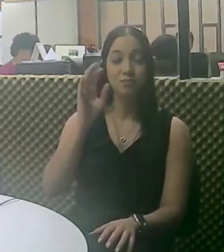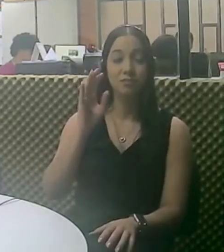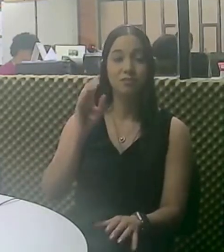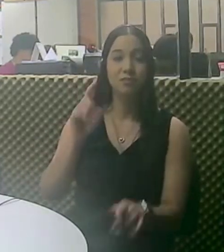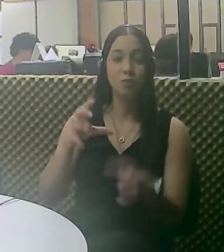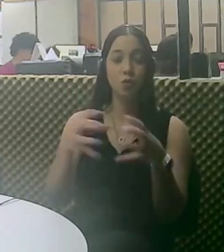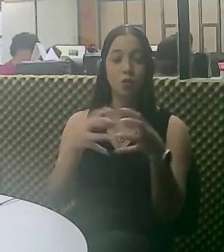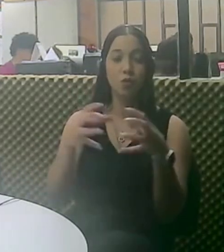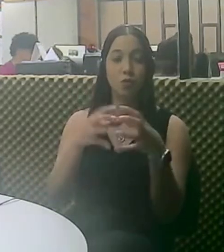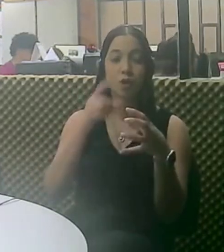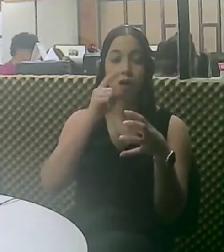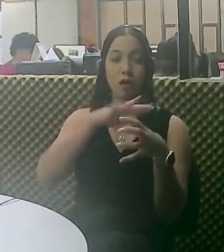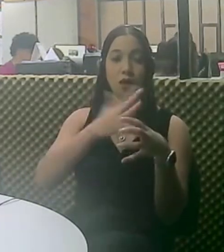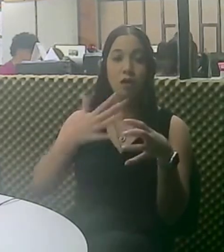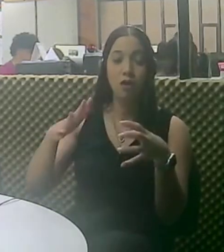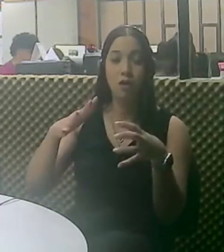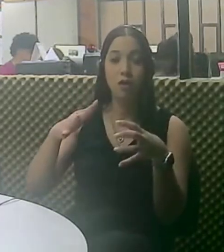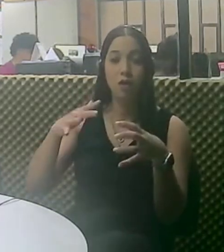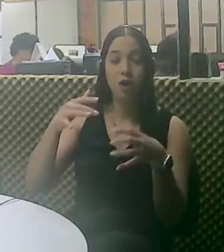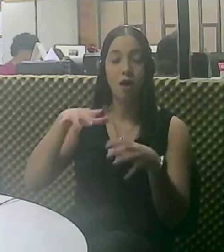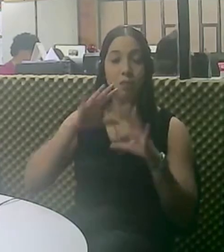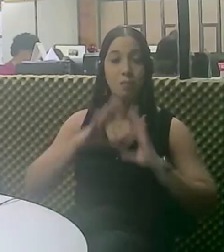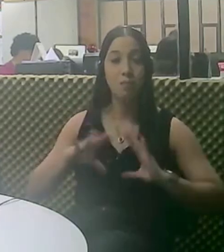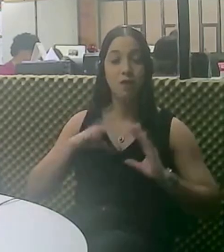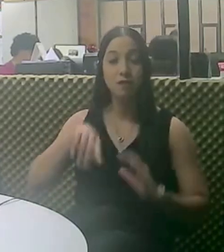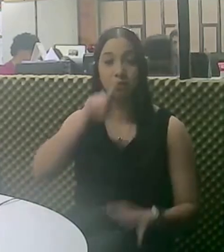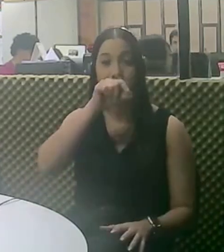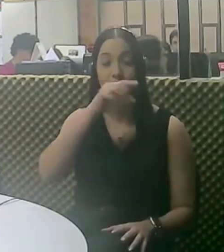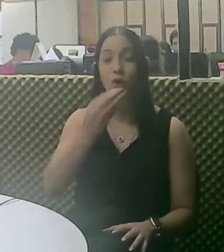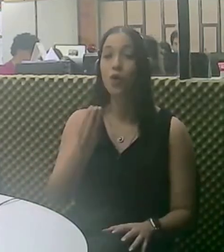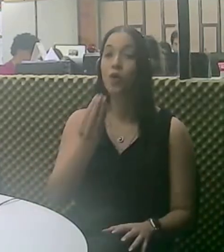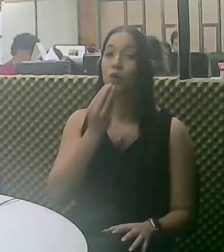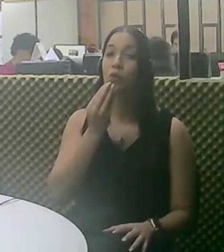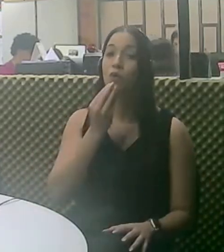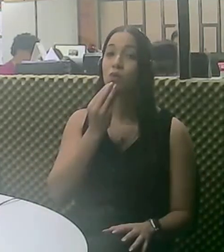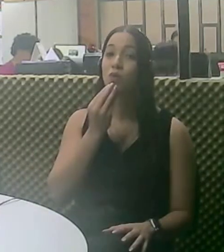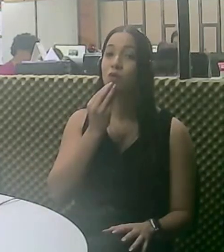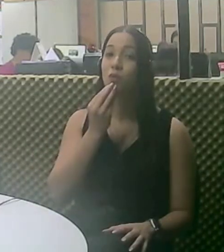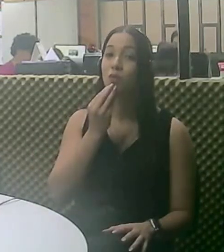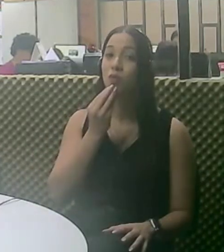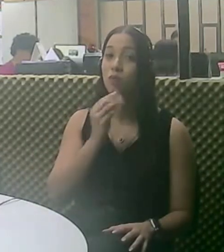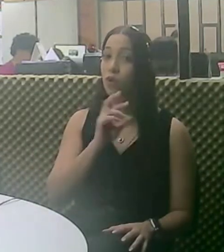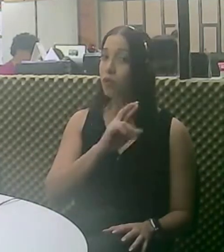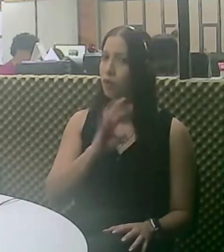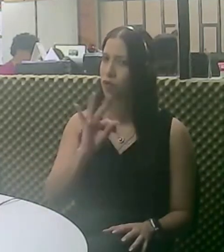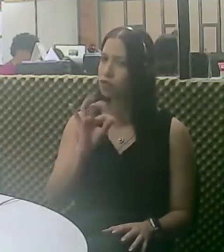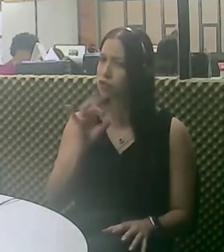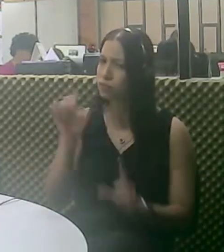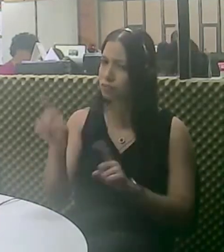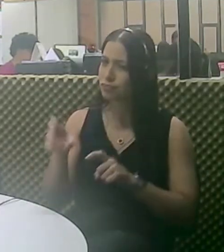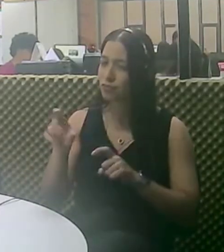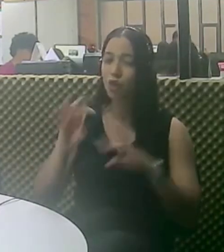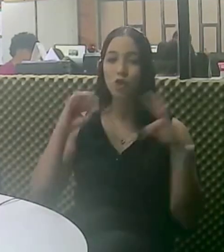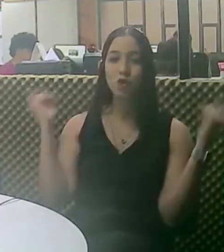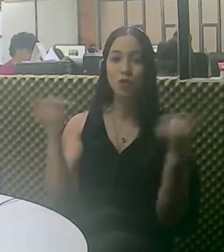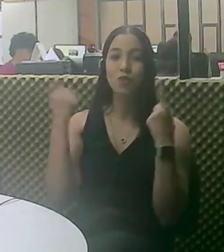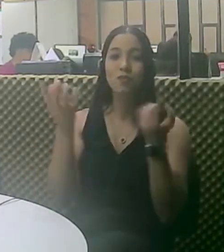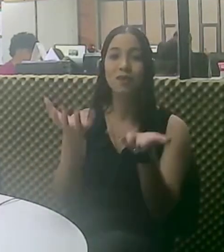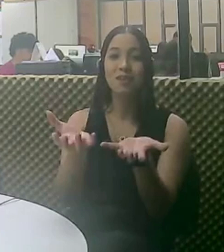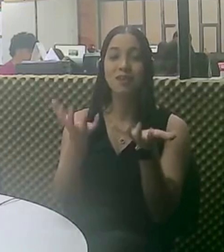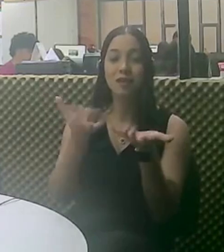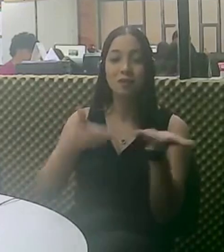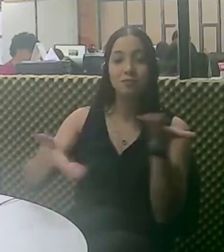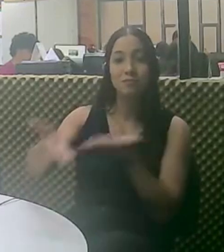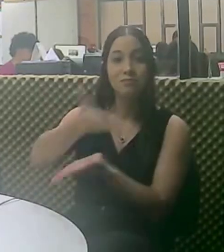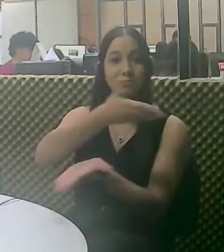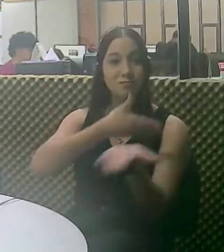de Aquicultura, situado no Parque do Sabiá. E a oportunidade não está restrita a produtores rurais, uma vez que